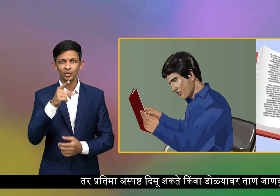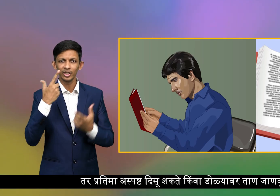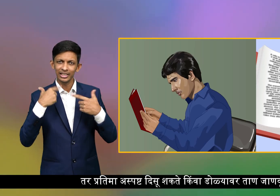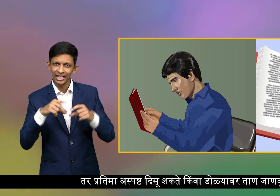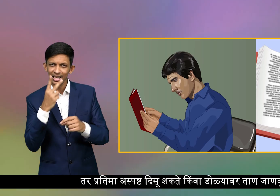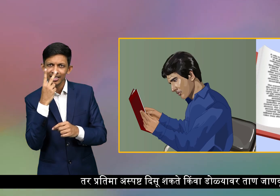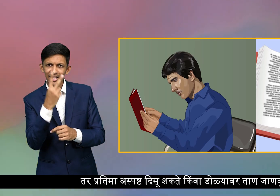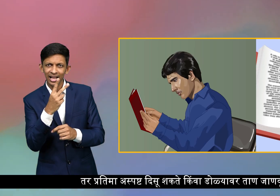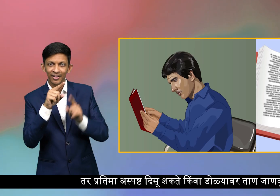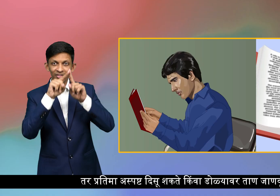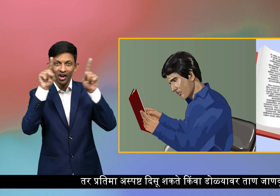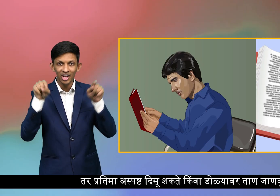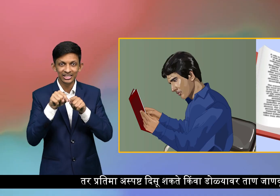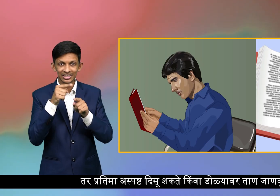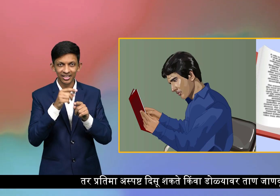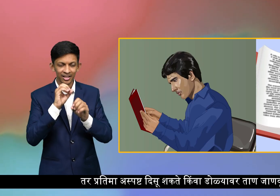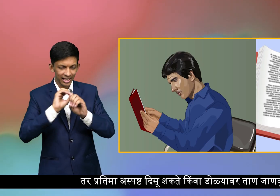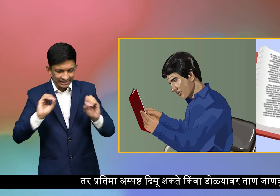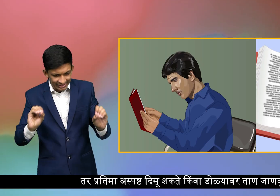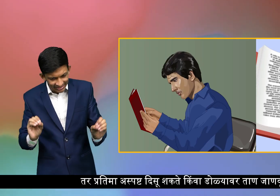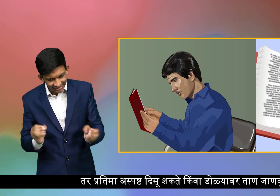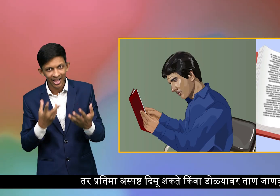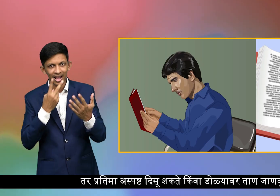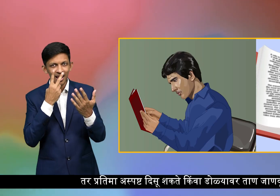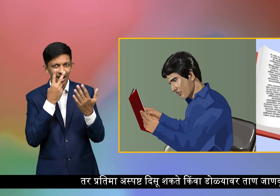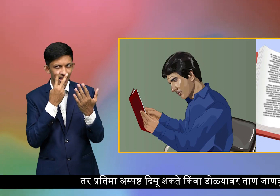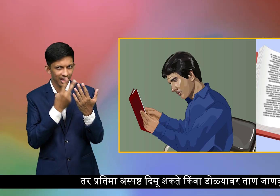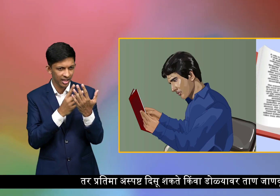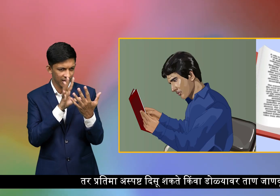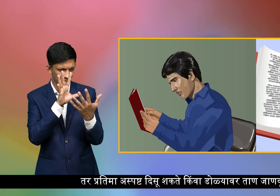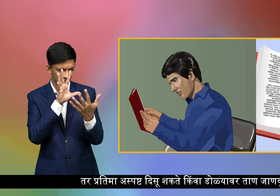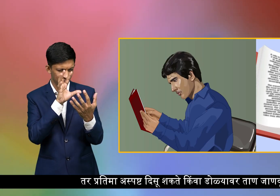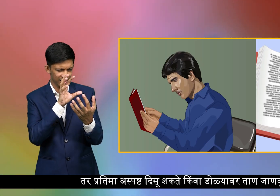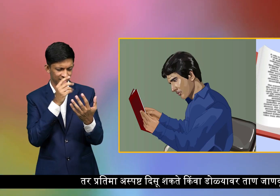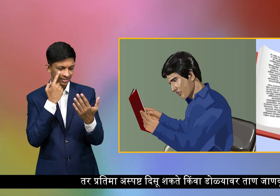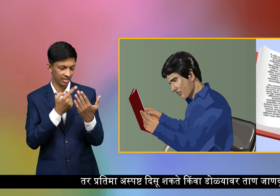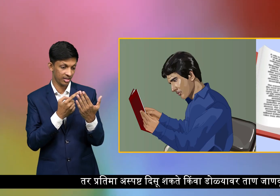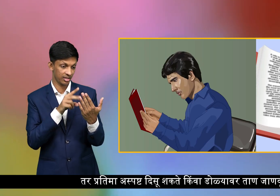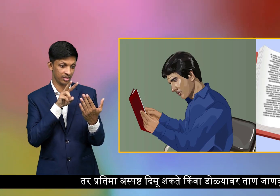तर प्रतिमा अस्पष्ट दिसू शकते किंवा डोळ्यावर ताण जाणवू शकतो.